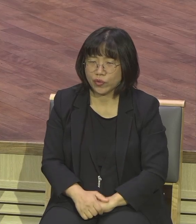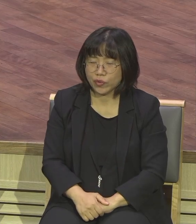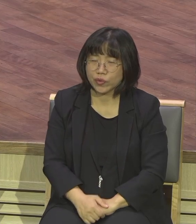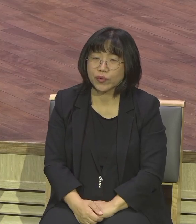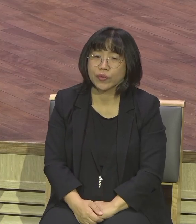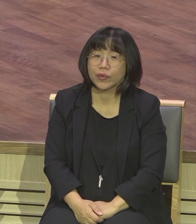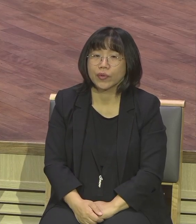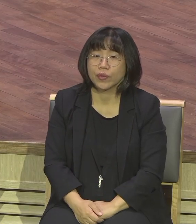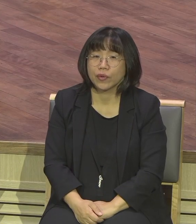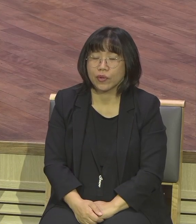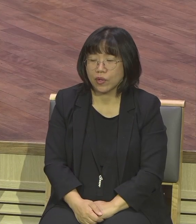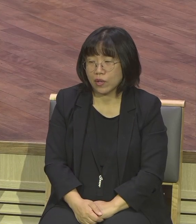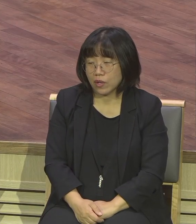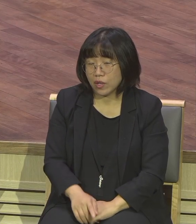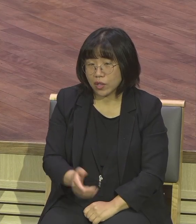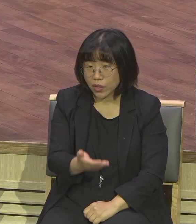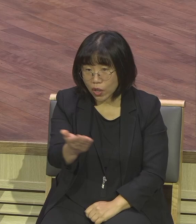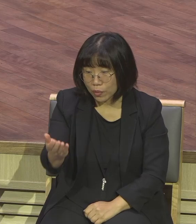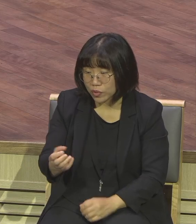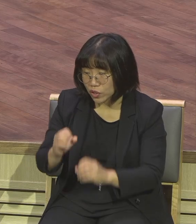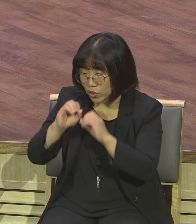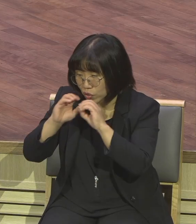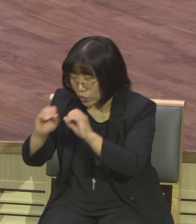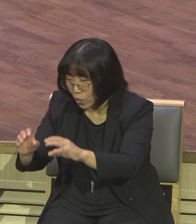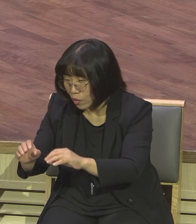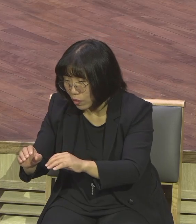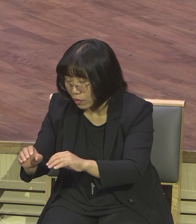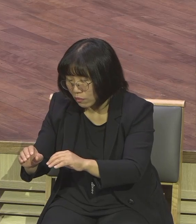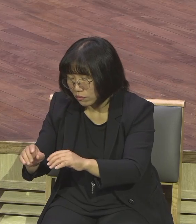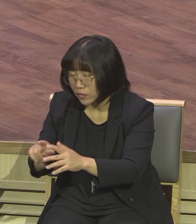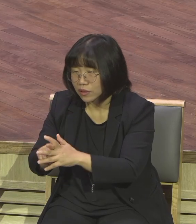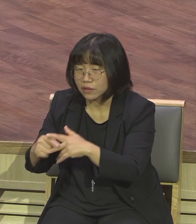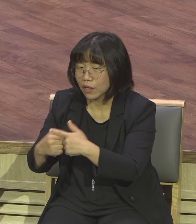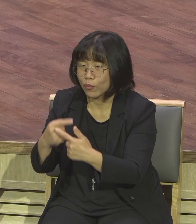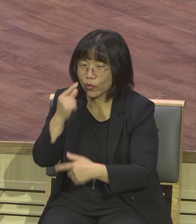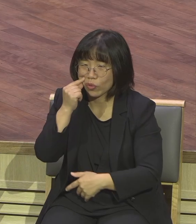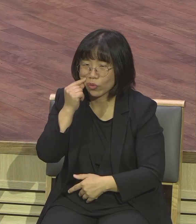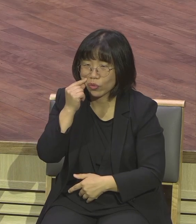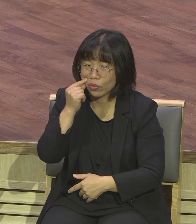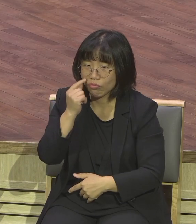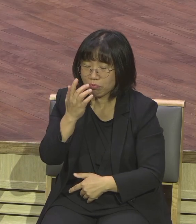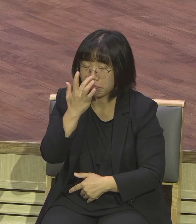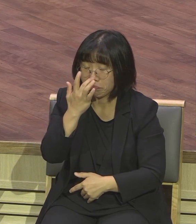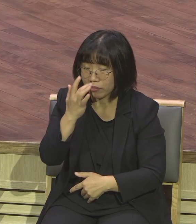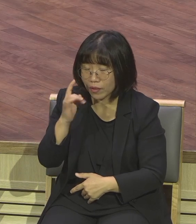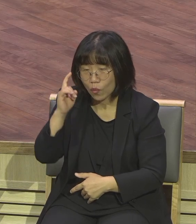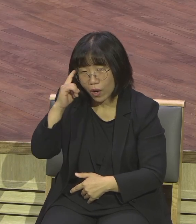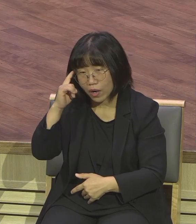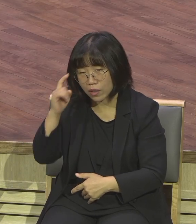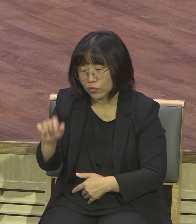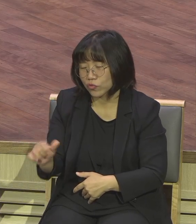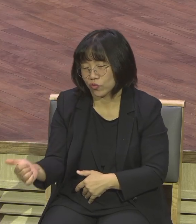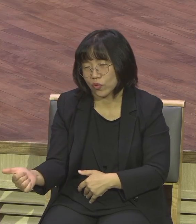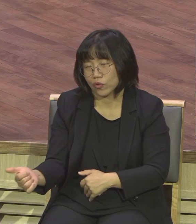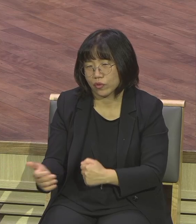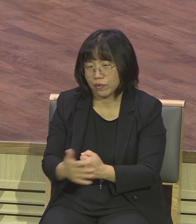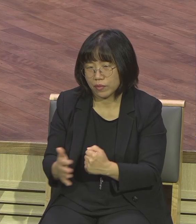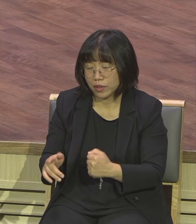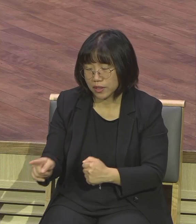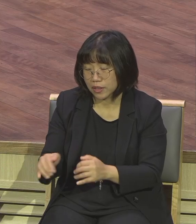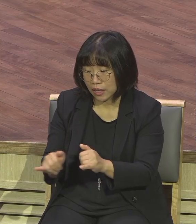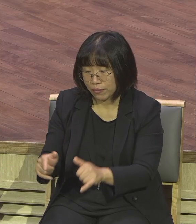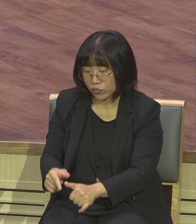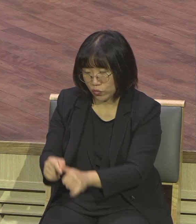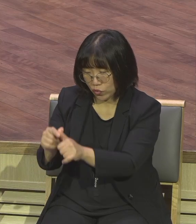모르잖아요. 말해도 못 알아듣고. 못 알아듣죠. 죽은데도 어떻게 알아들어요? 살려놔야 돼요. 그게 뭐예요?